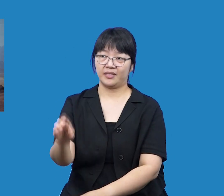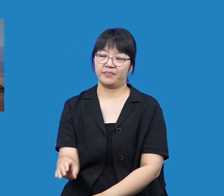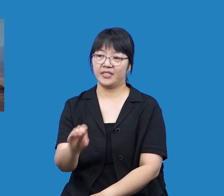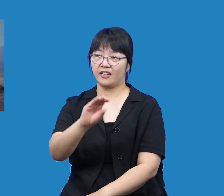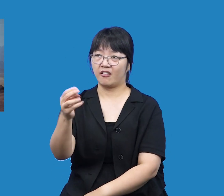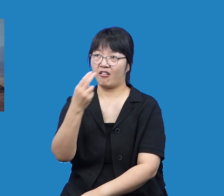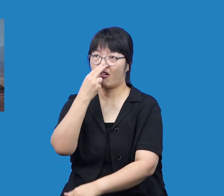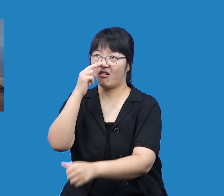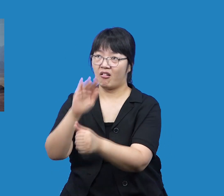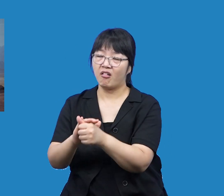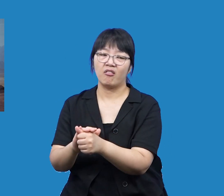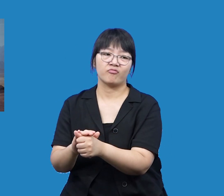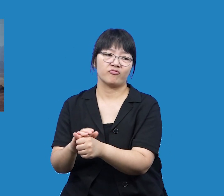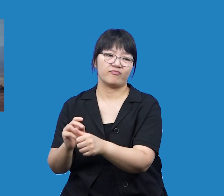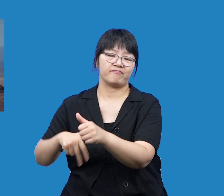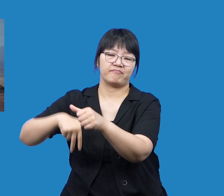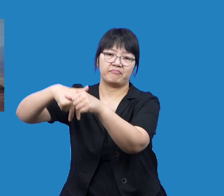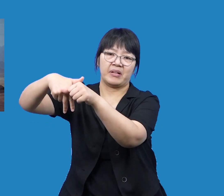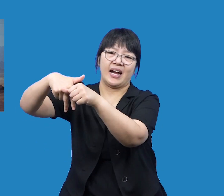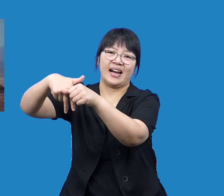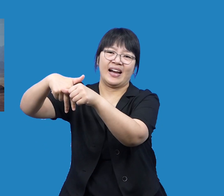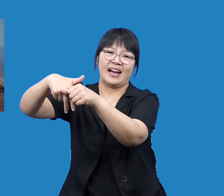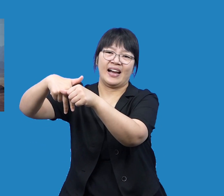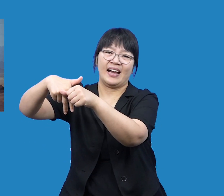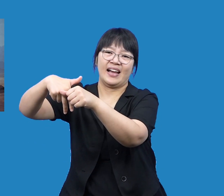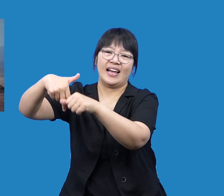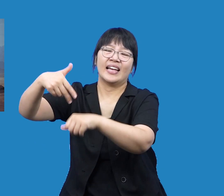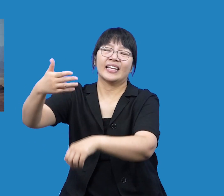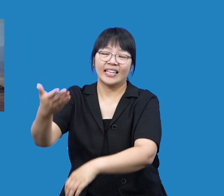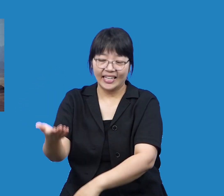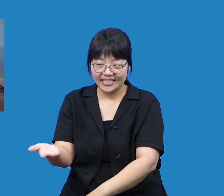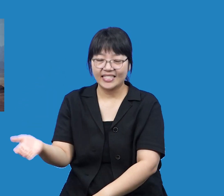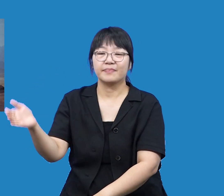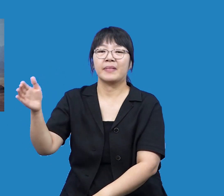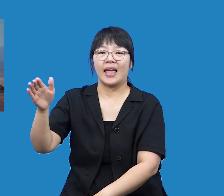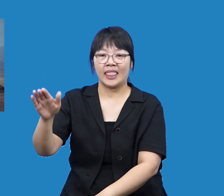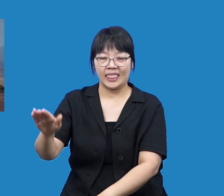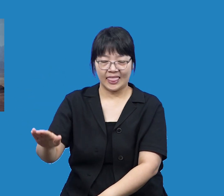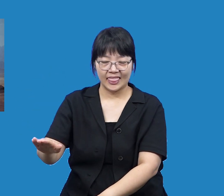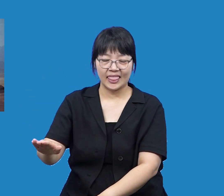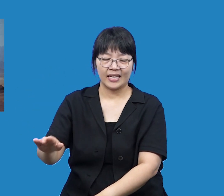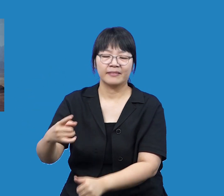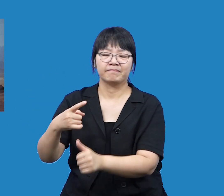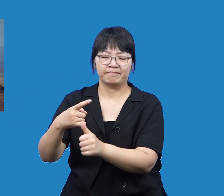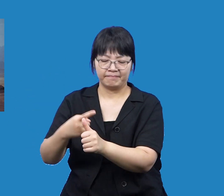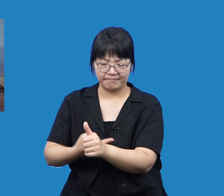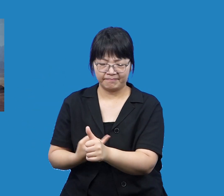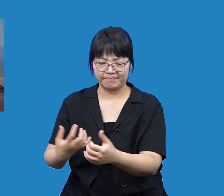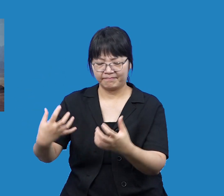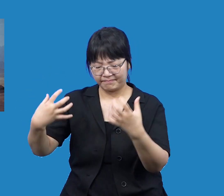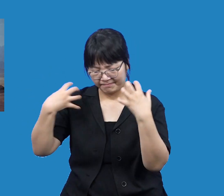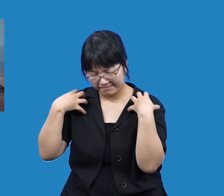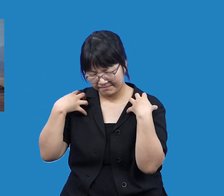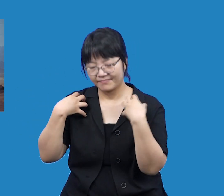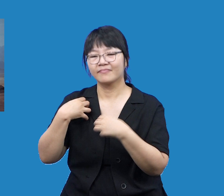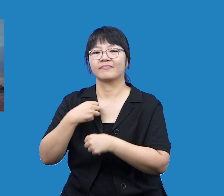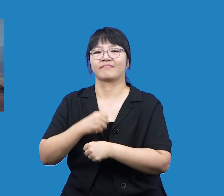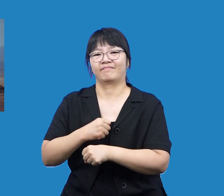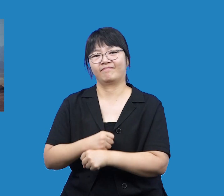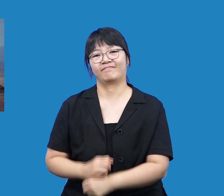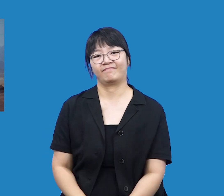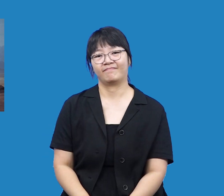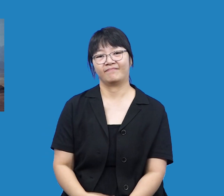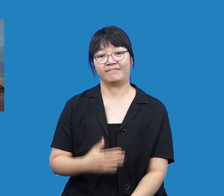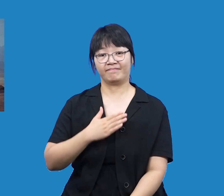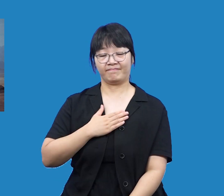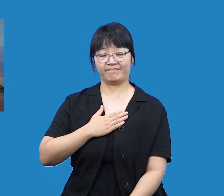당하셨잖아요. 그러나 그분은 기꺼이 십자가의 고난을 감수하셨습니다. 그리고